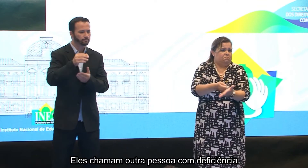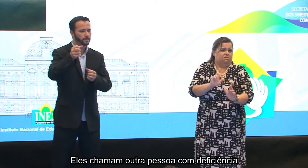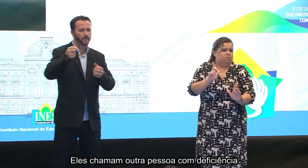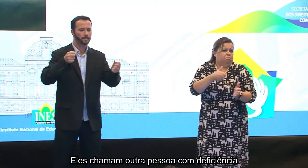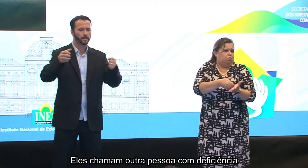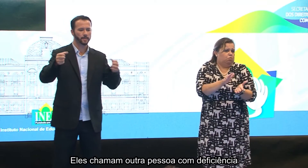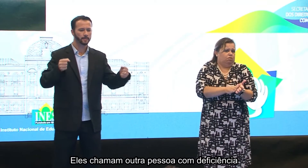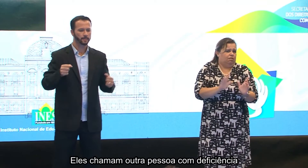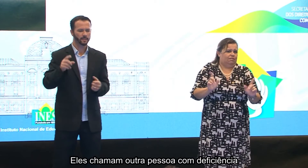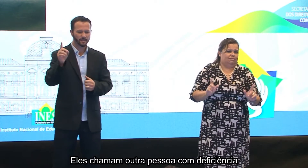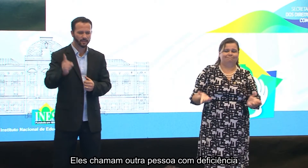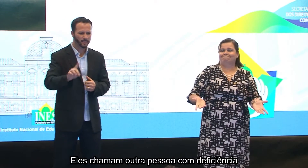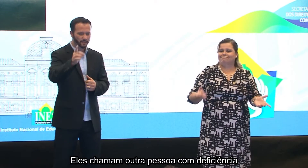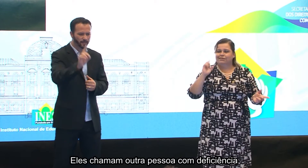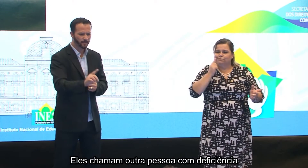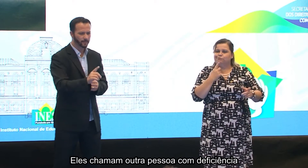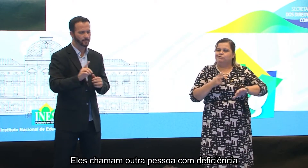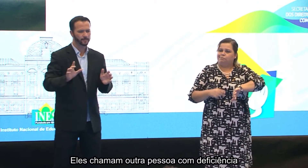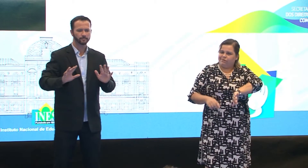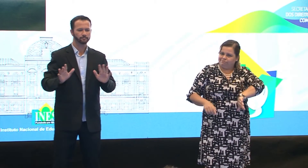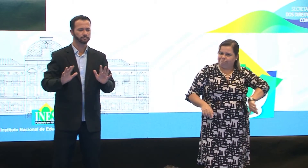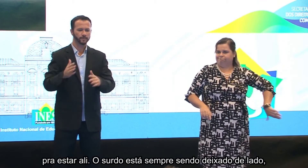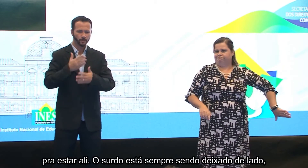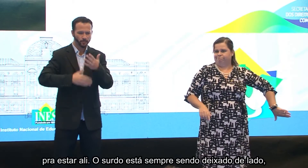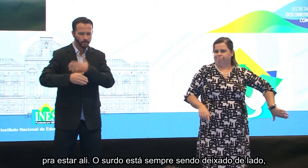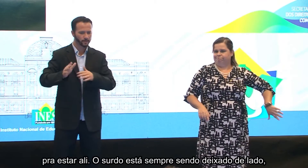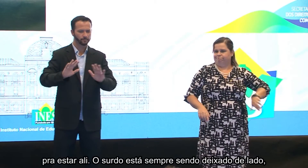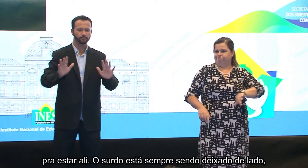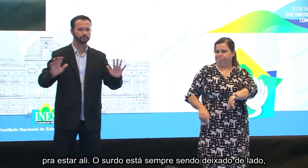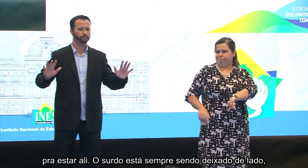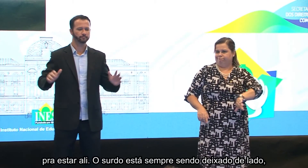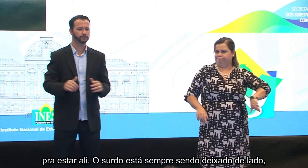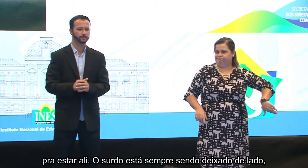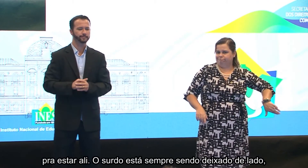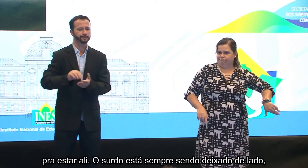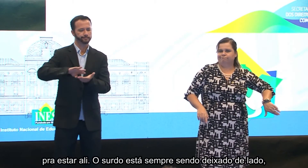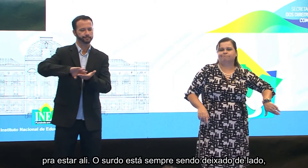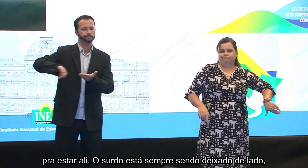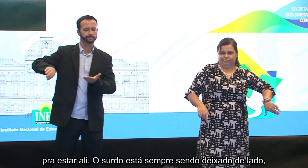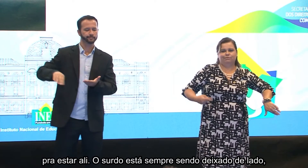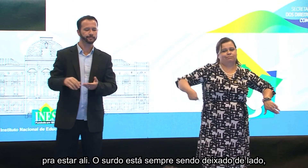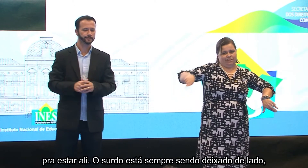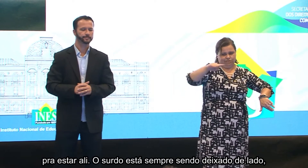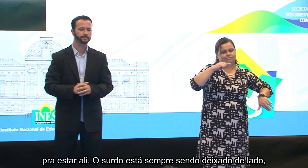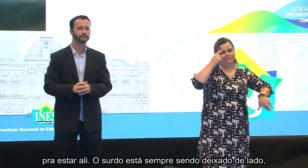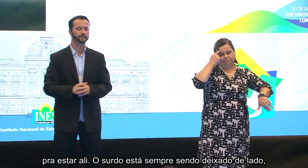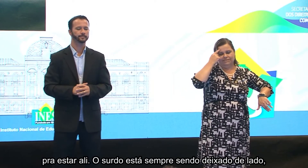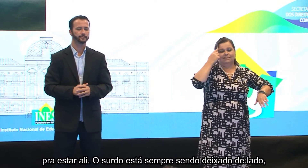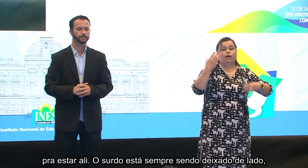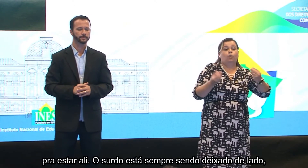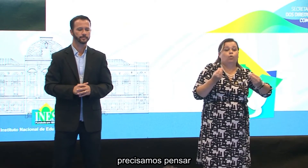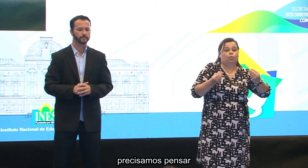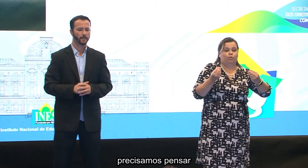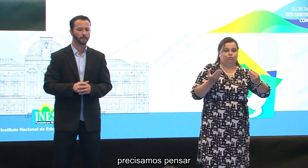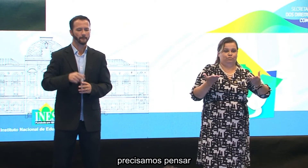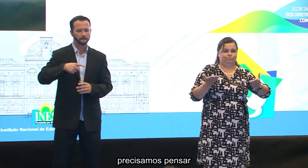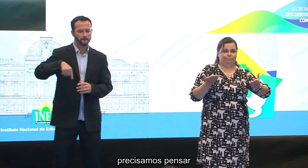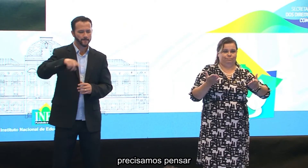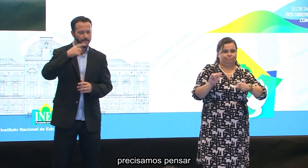Eles chamam uma outra pessoa deficiente para estar ali. E o surdo está sempre sendo deixado de lado. Então, precisamos